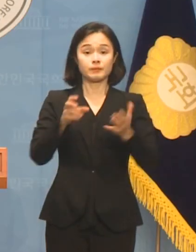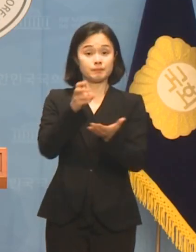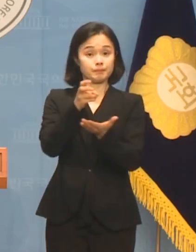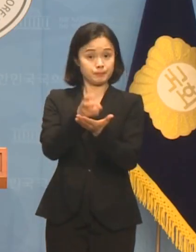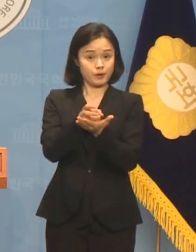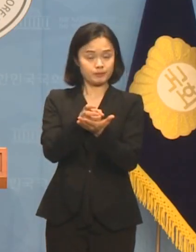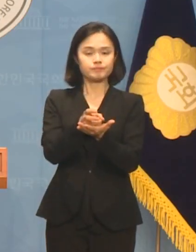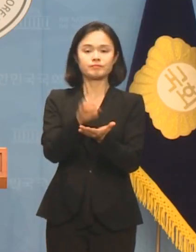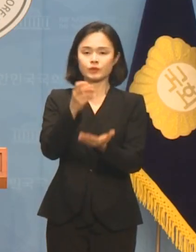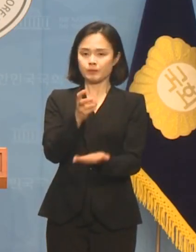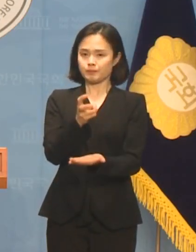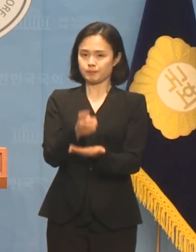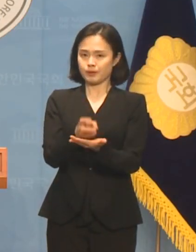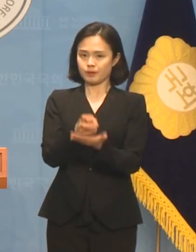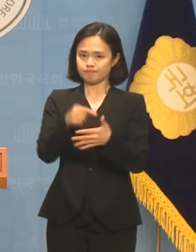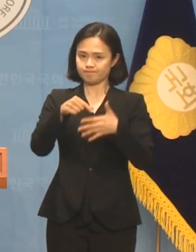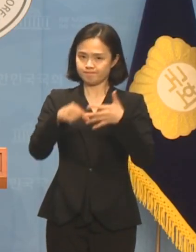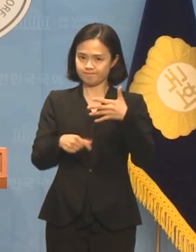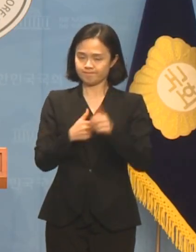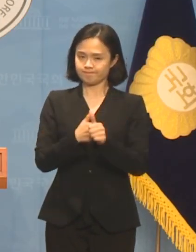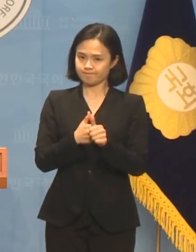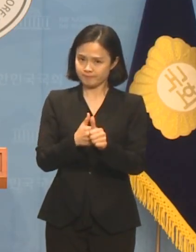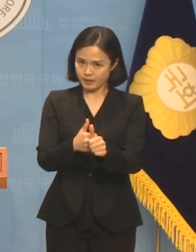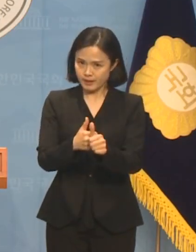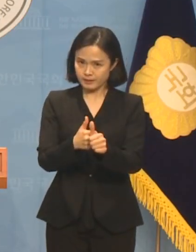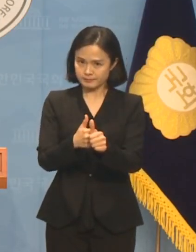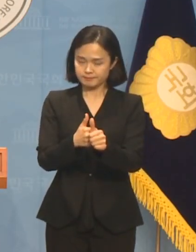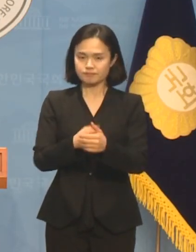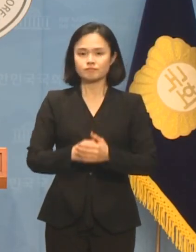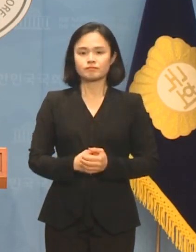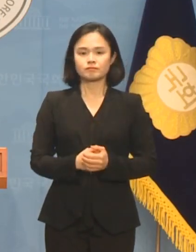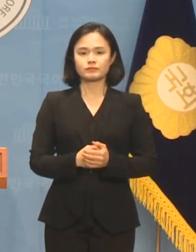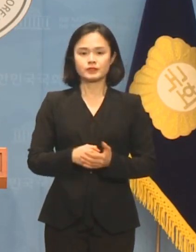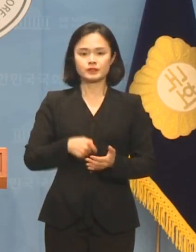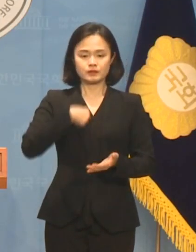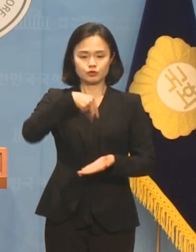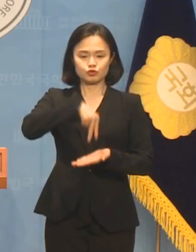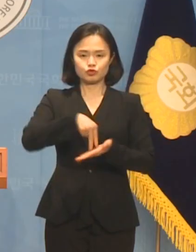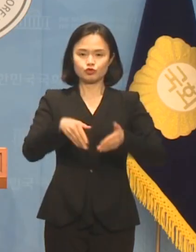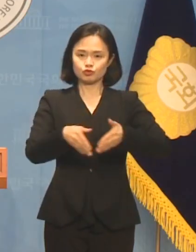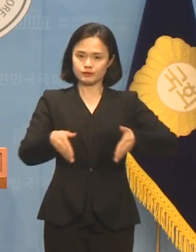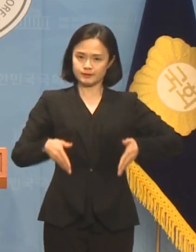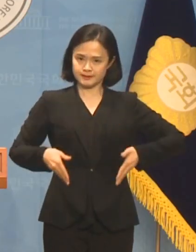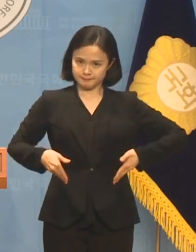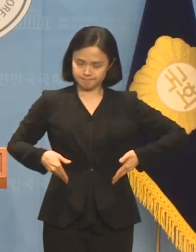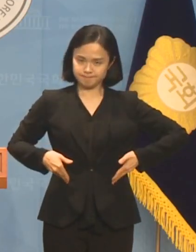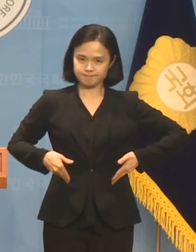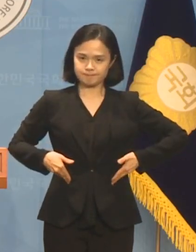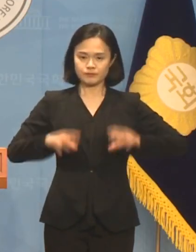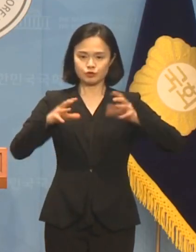법률에 입각하여 엄정하고 중립적으로 국정을 관리해 주십시오.